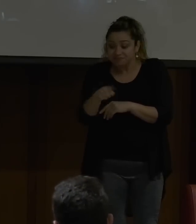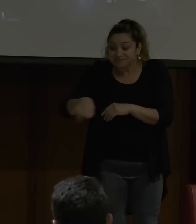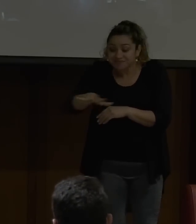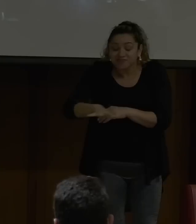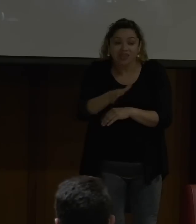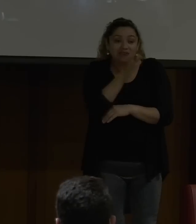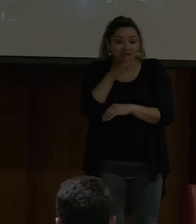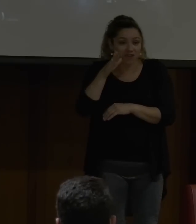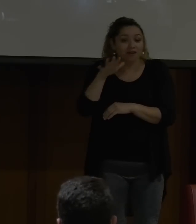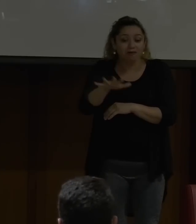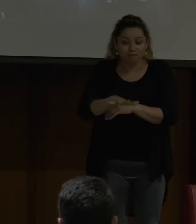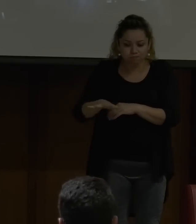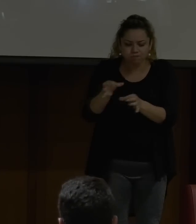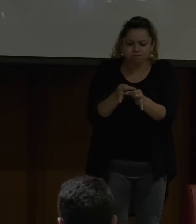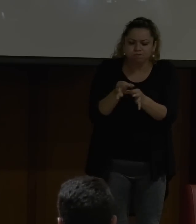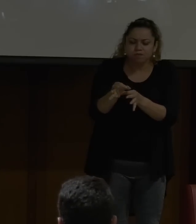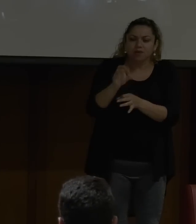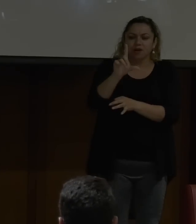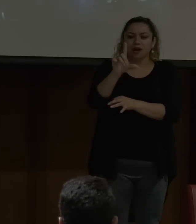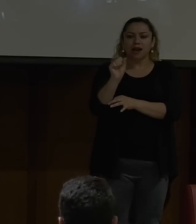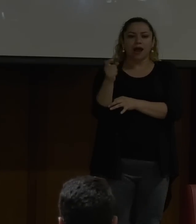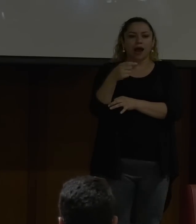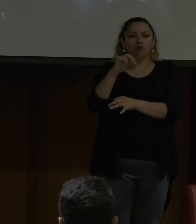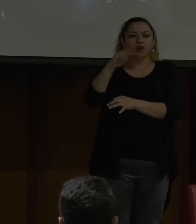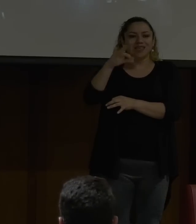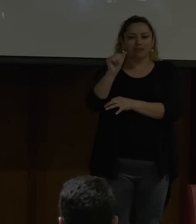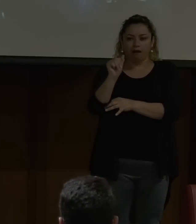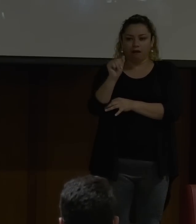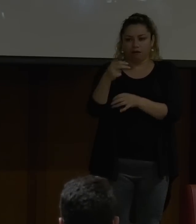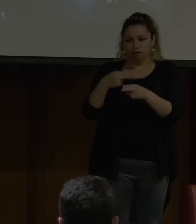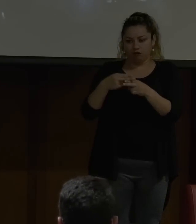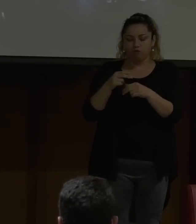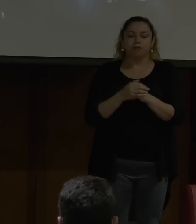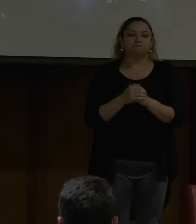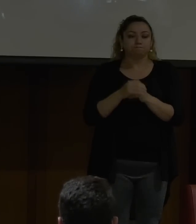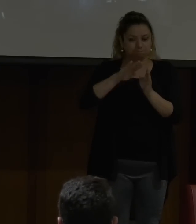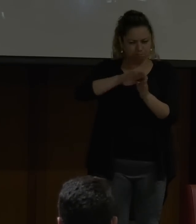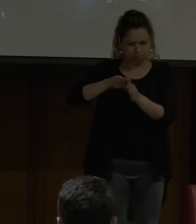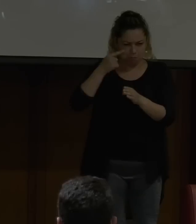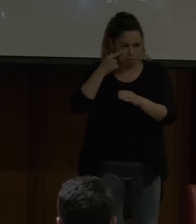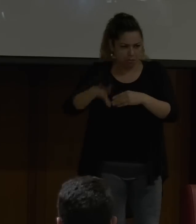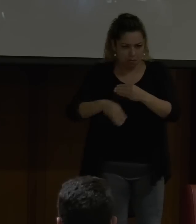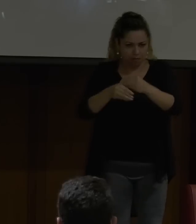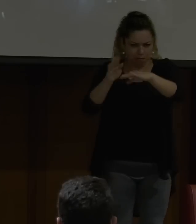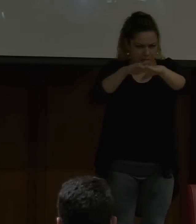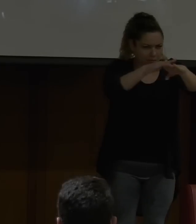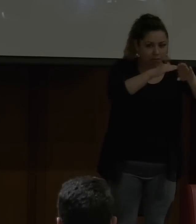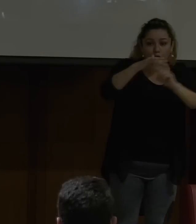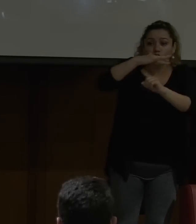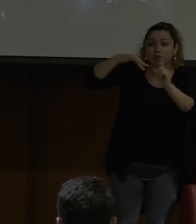Alto Pino, la vereda Lagunita de la Sierra y el municipio Barrancas. Un paréntesis, esto es un dato adicional de